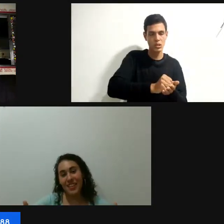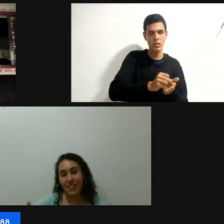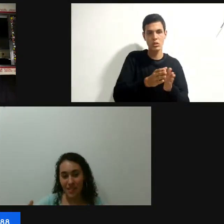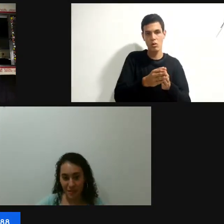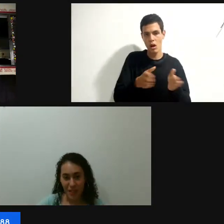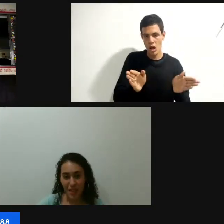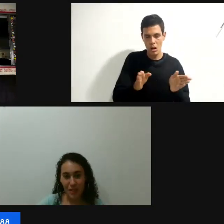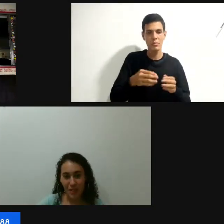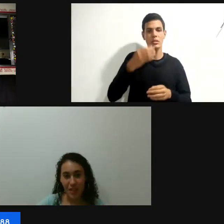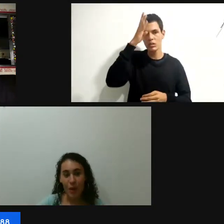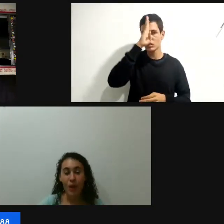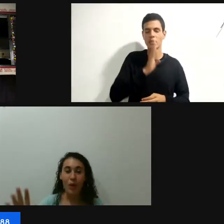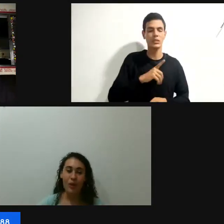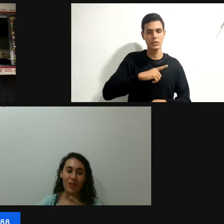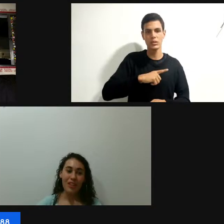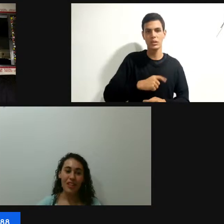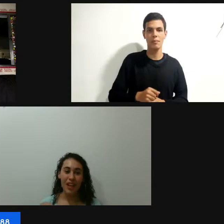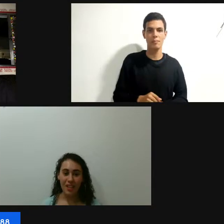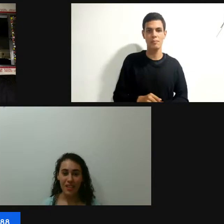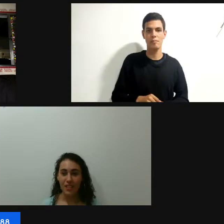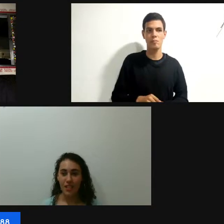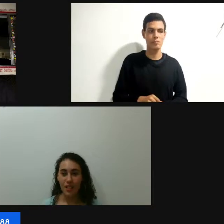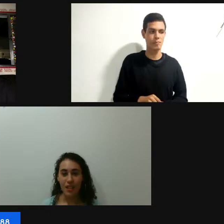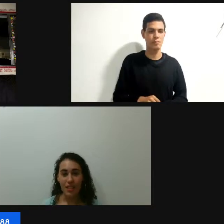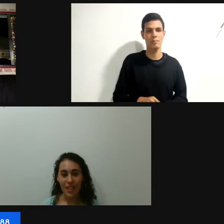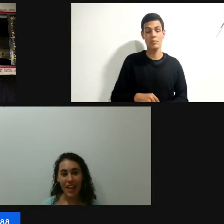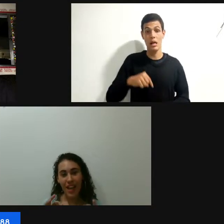CAIS. De CAIS? CAIS.